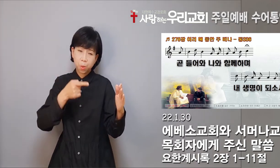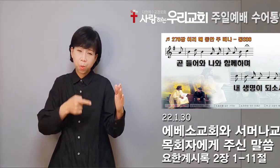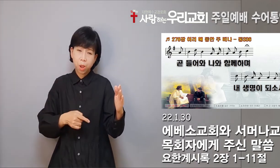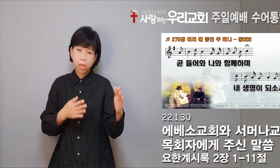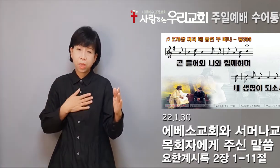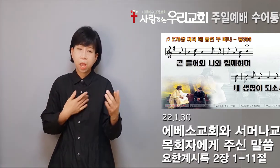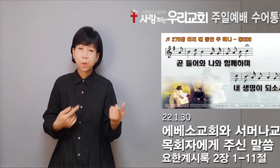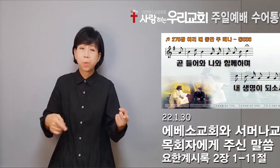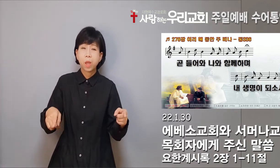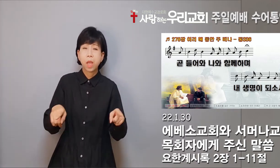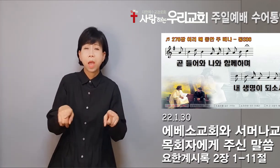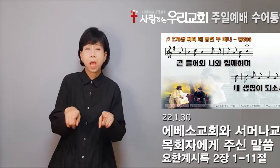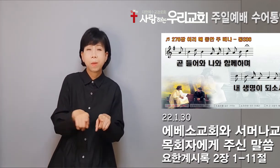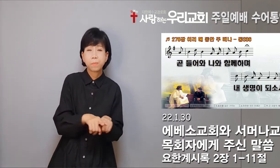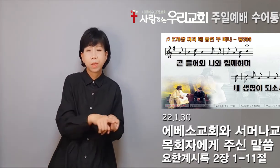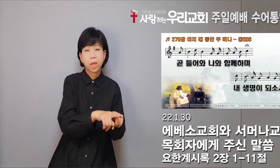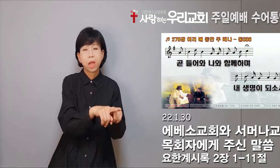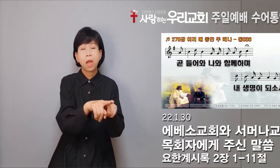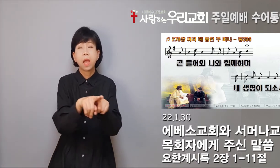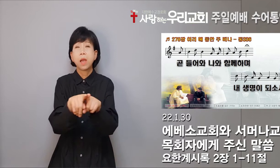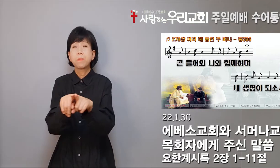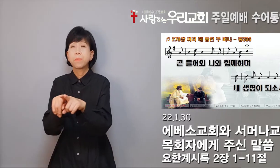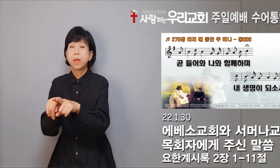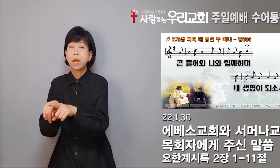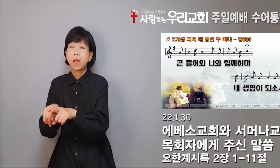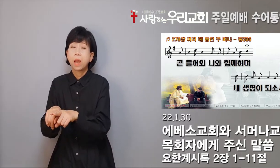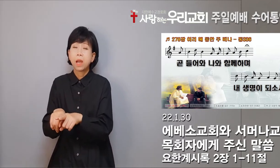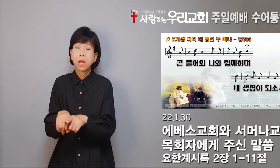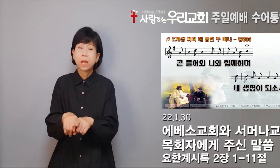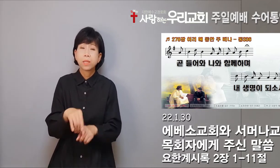들어와 나와 함께하며